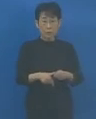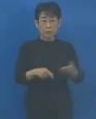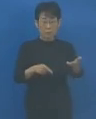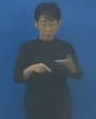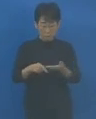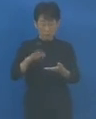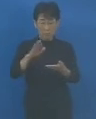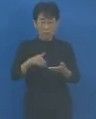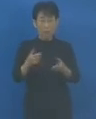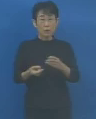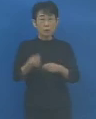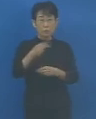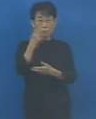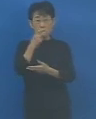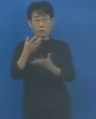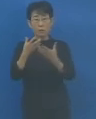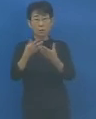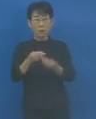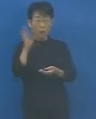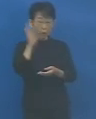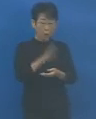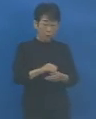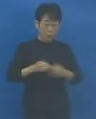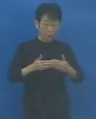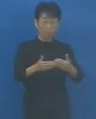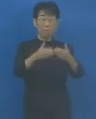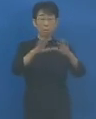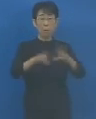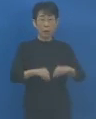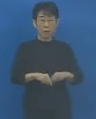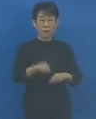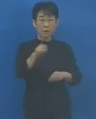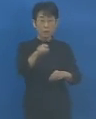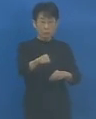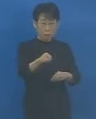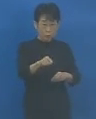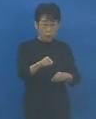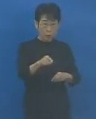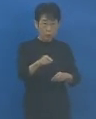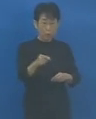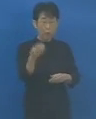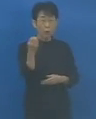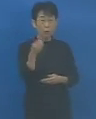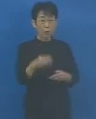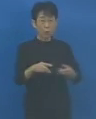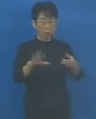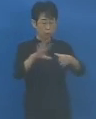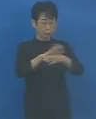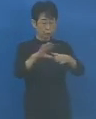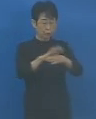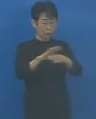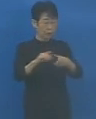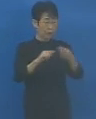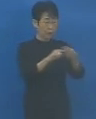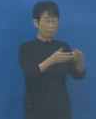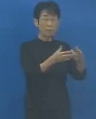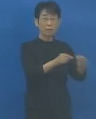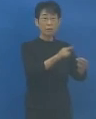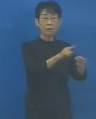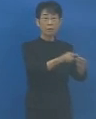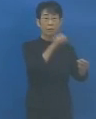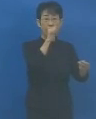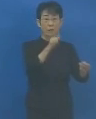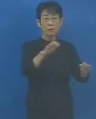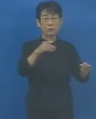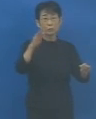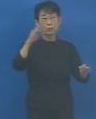については、当事者やまだ支えてこられた方々にとっては朗報だろうと思うんですけれども、一方でその鳥取県はですね、